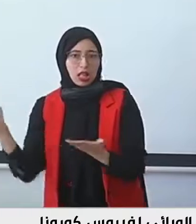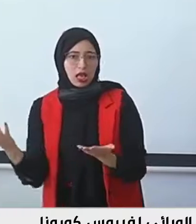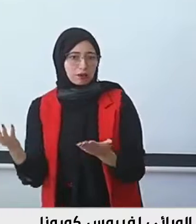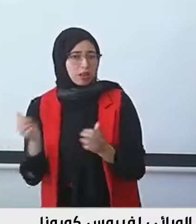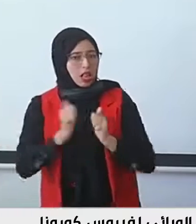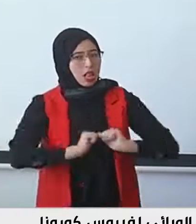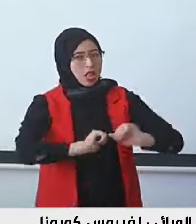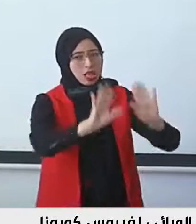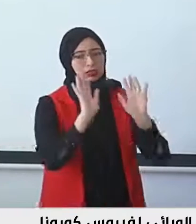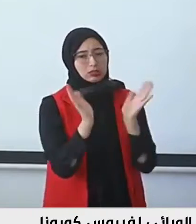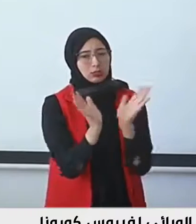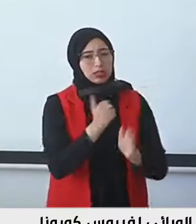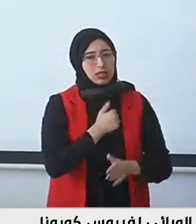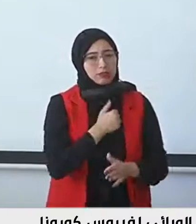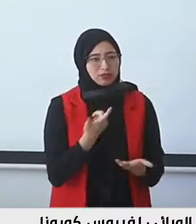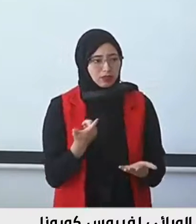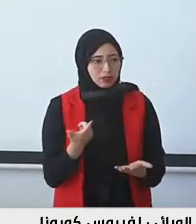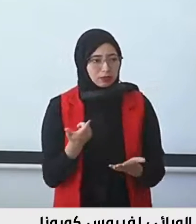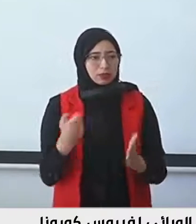نلتجئوش ليه.